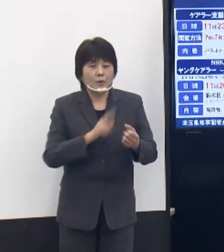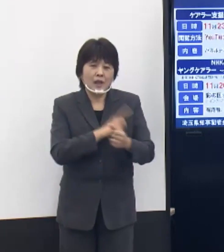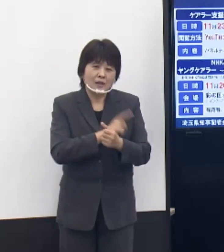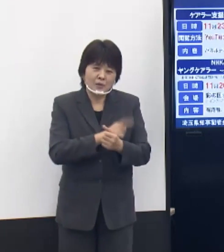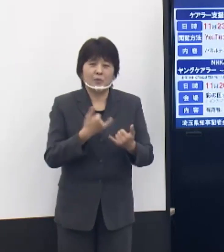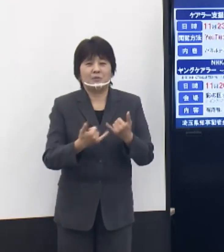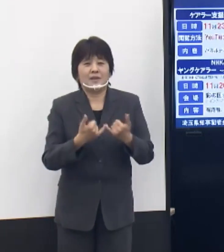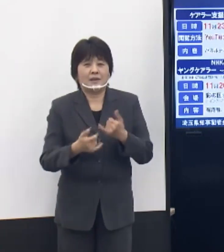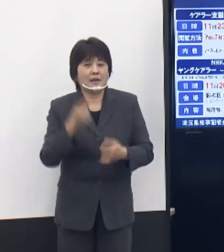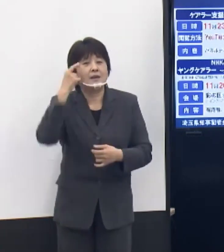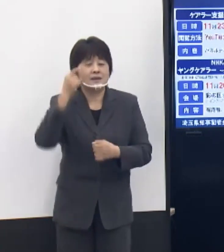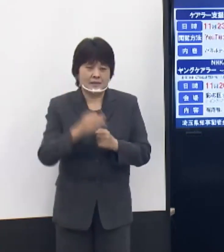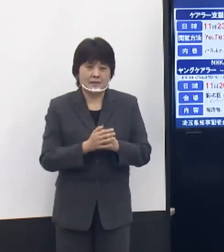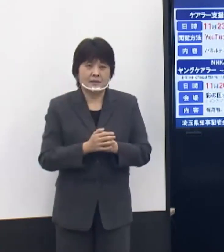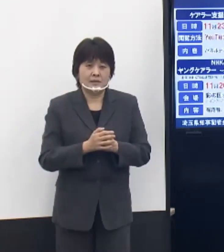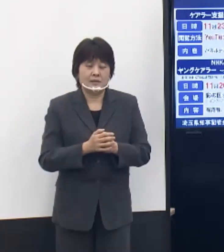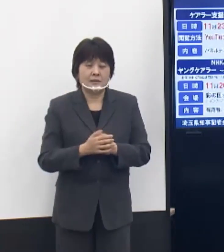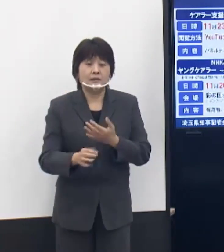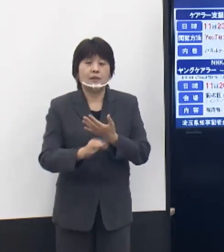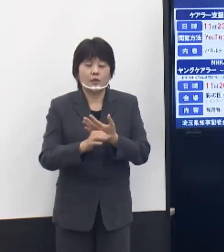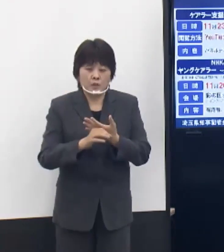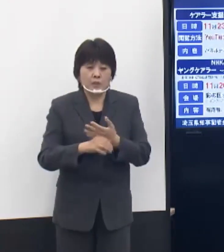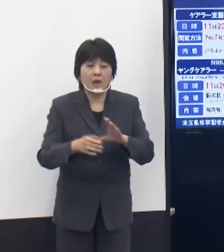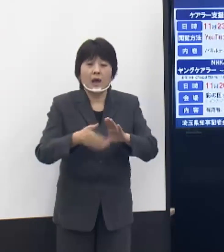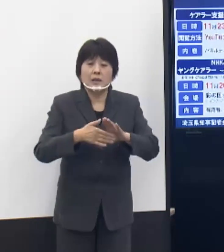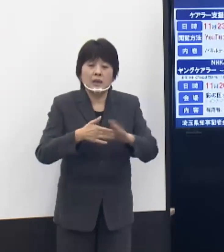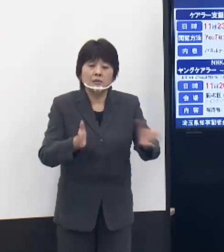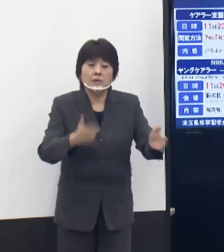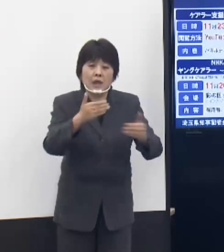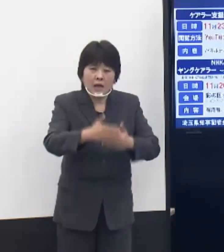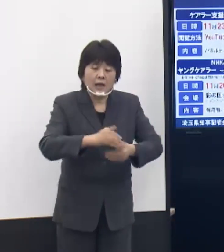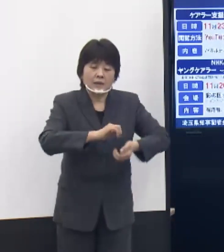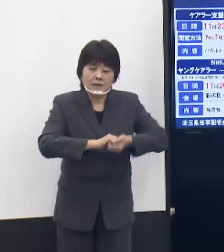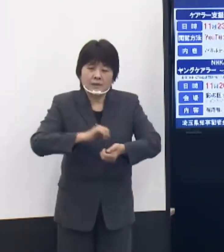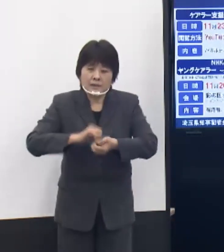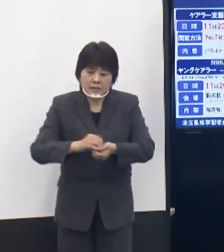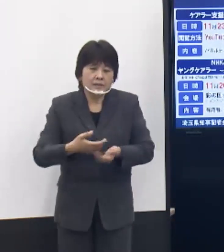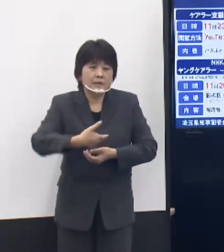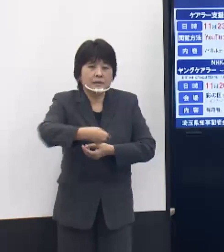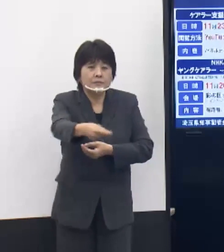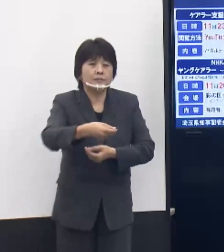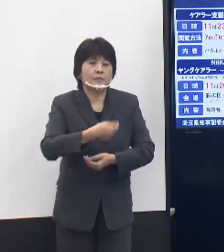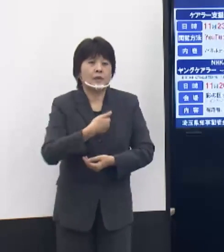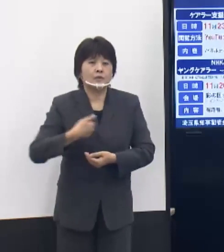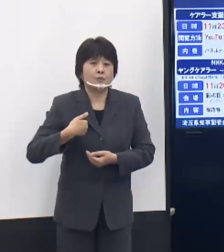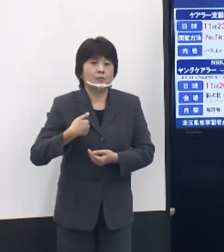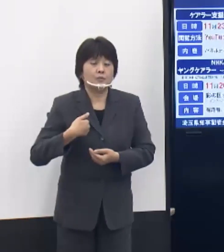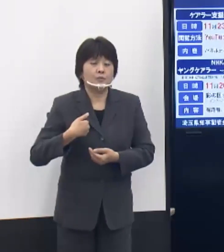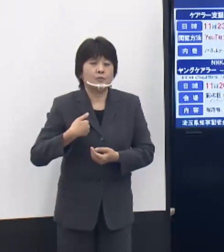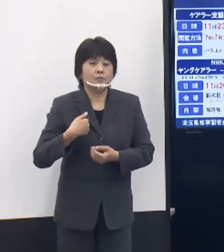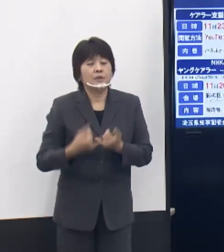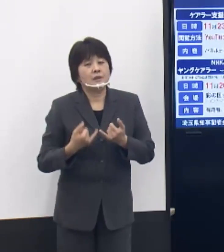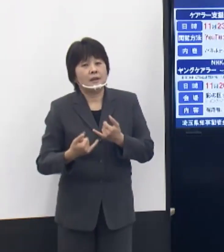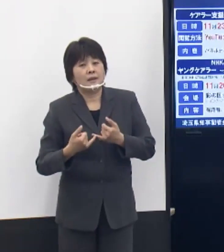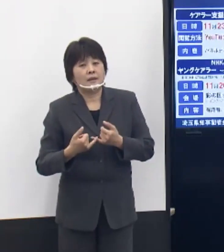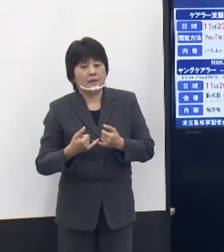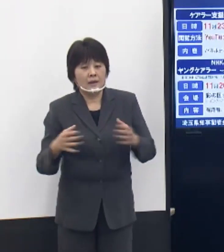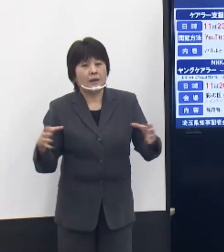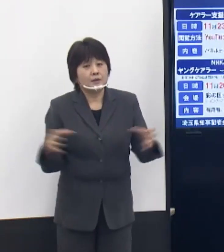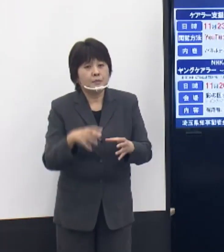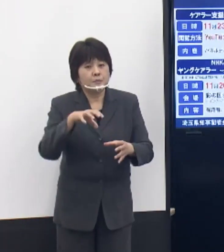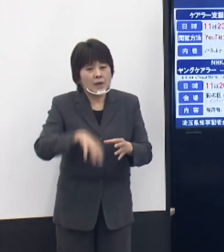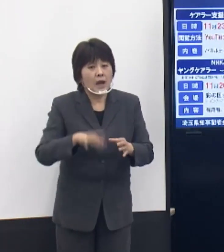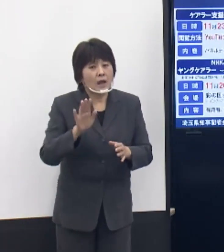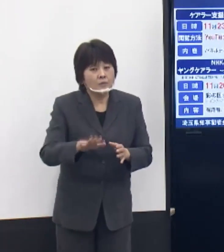えば、空きスペースを定期的に提供していただける場合には、集まれる場